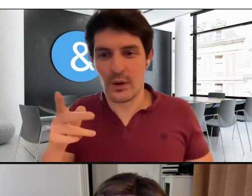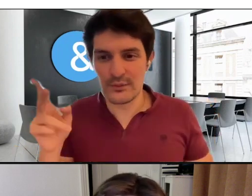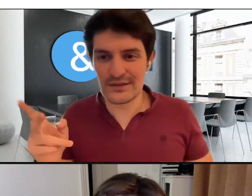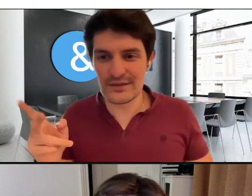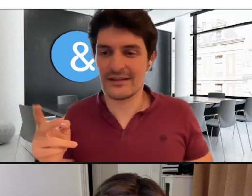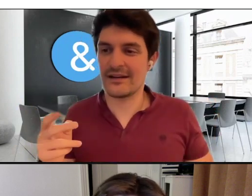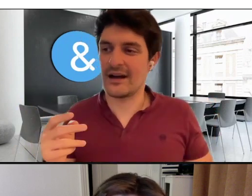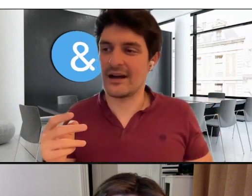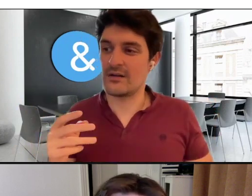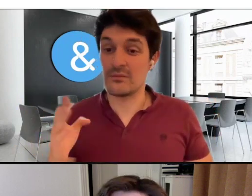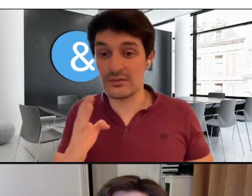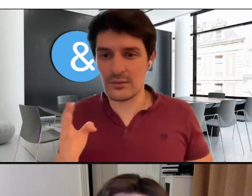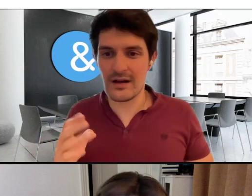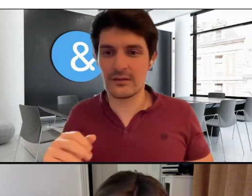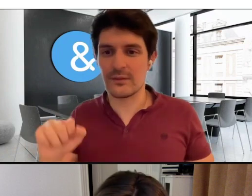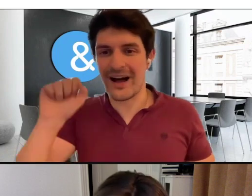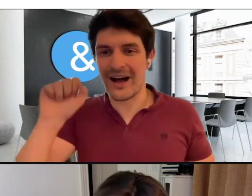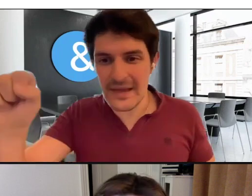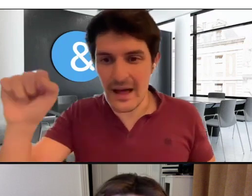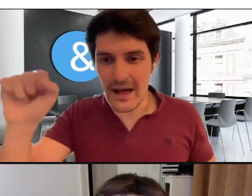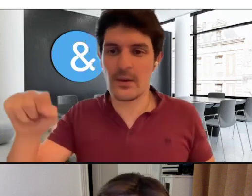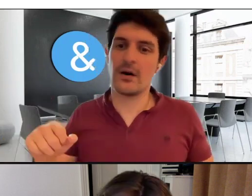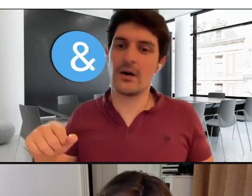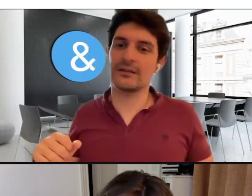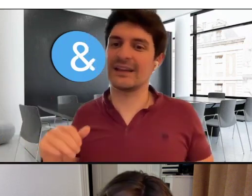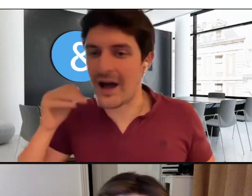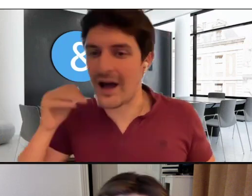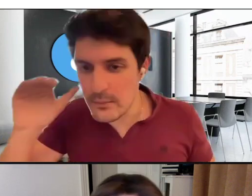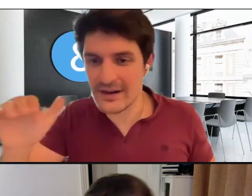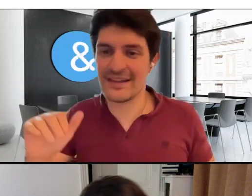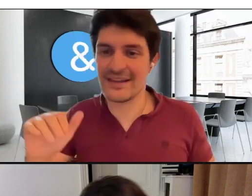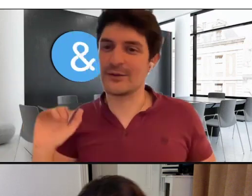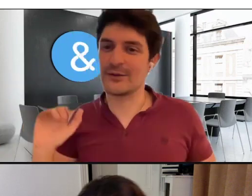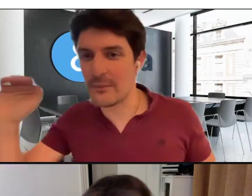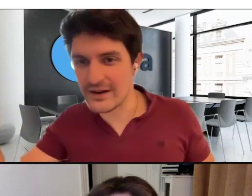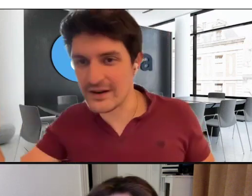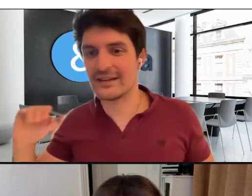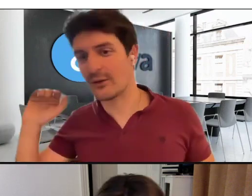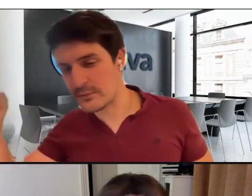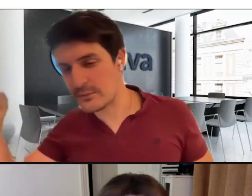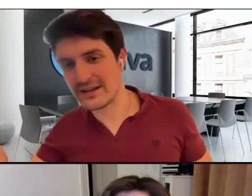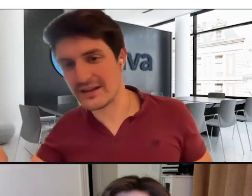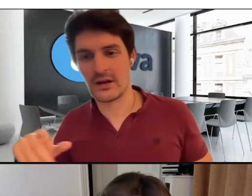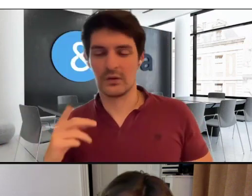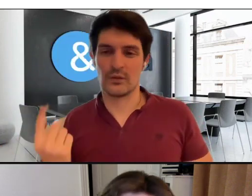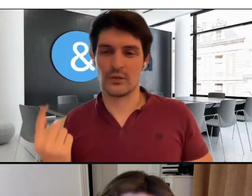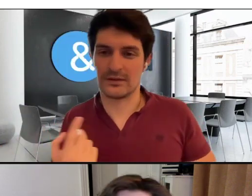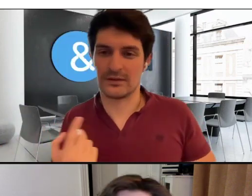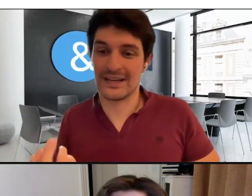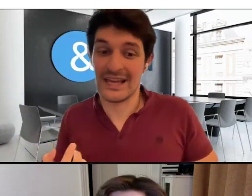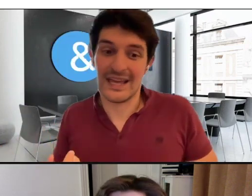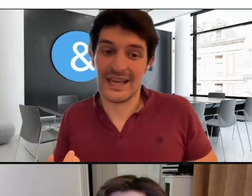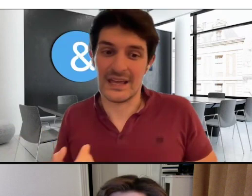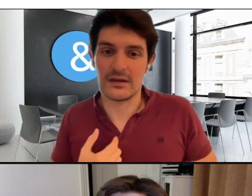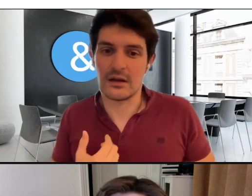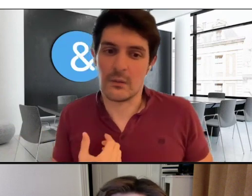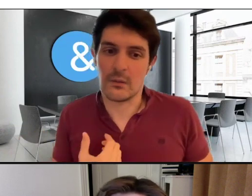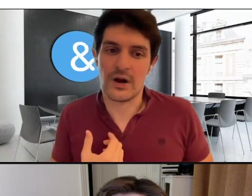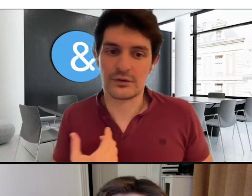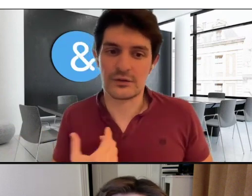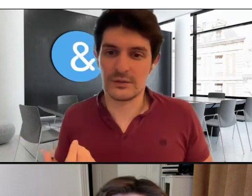plus le besoin de frapper à la porte et de rappeler, et de rappeler, de rappeler tout le monde. Et